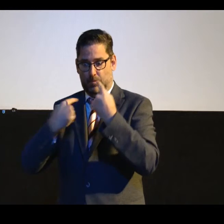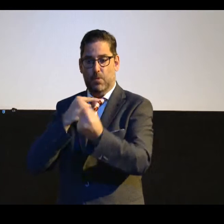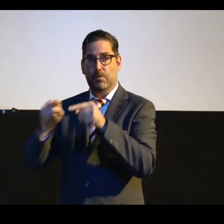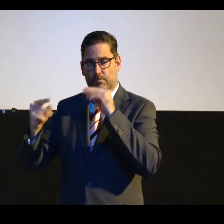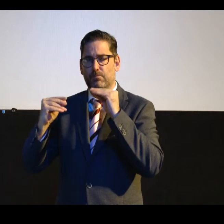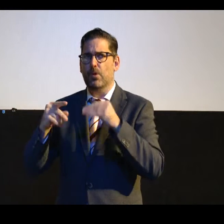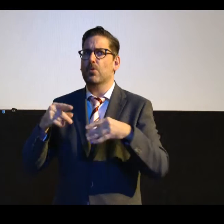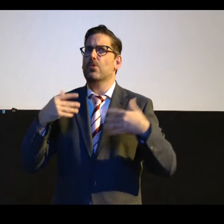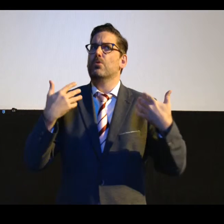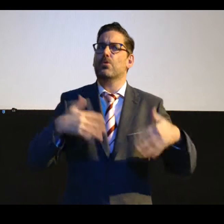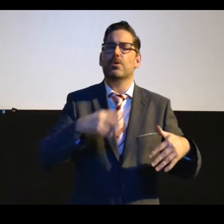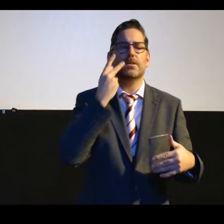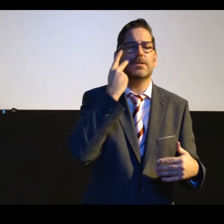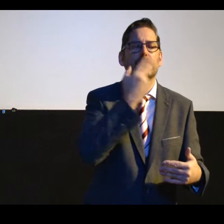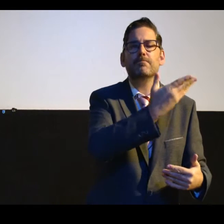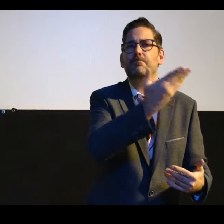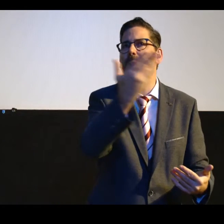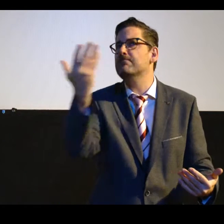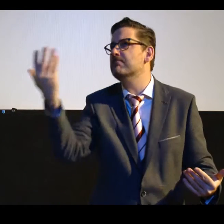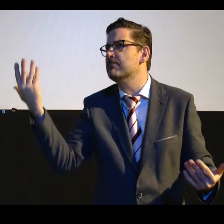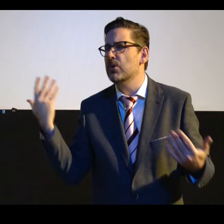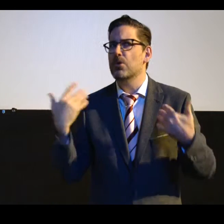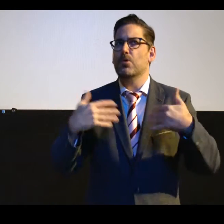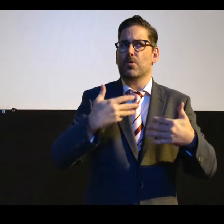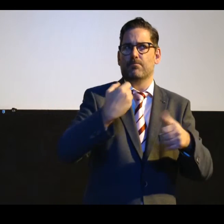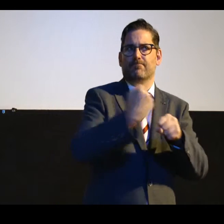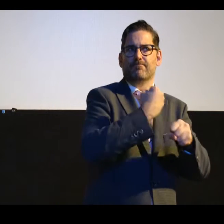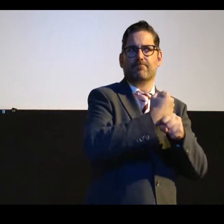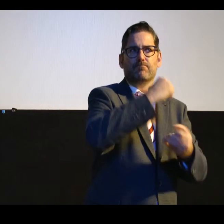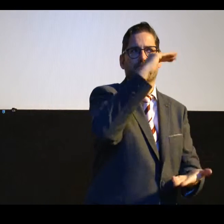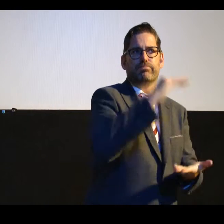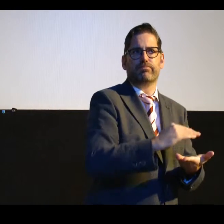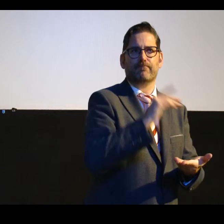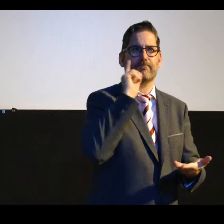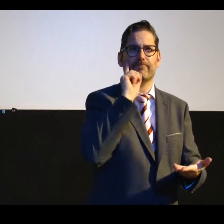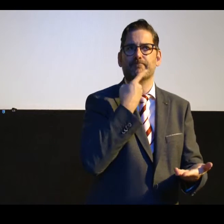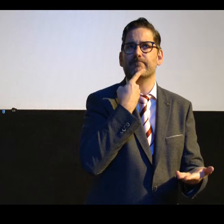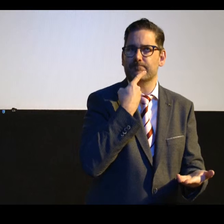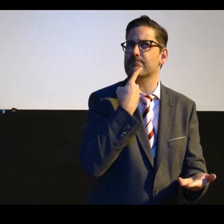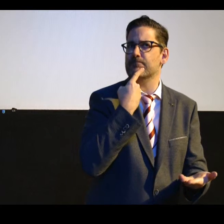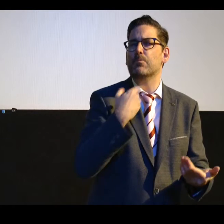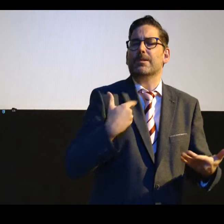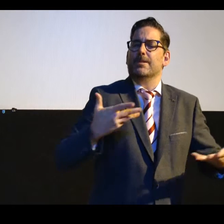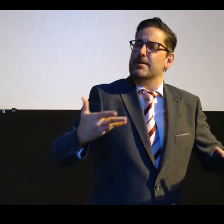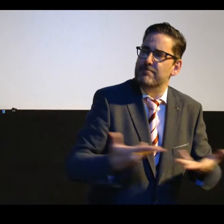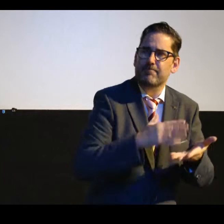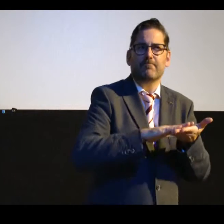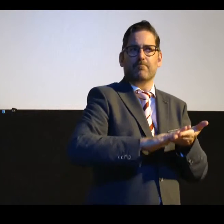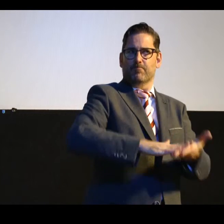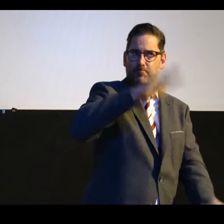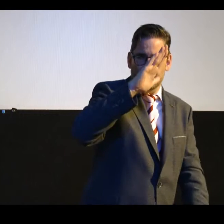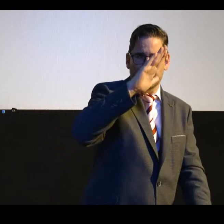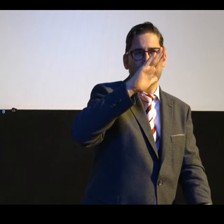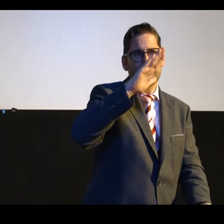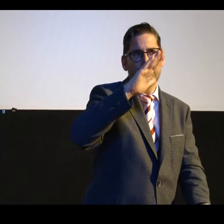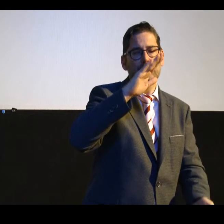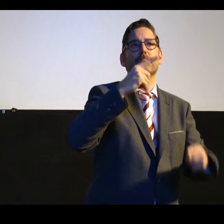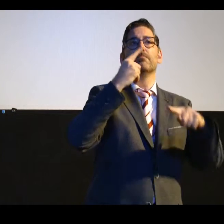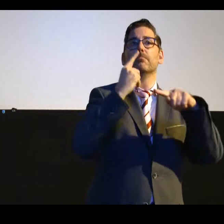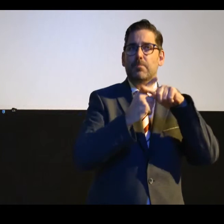Indudablemente el empleo va ligado a la formación a su vez. Entonces, es importante conocer la